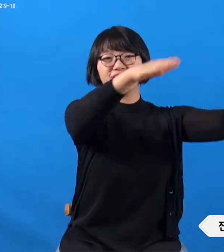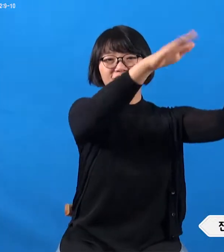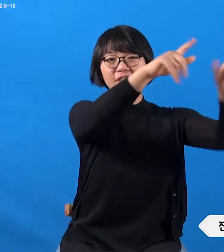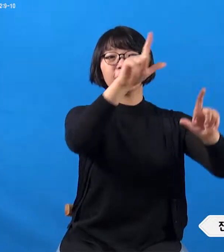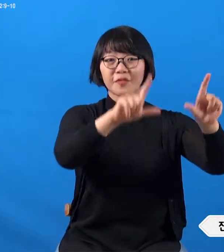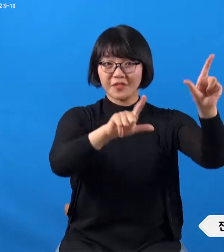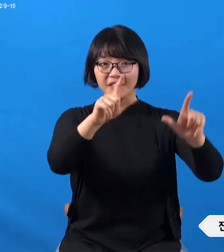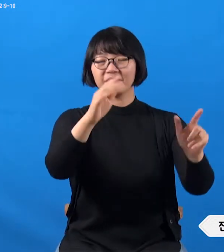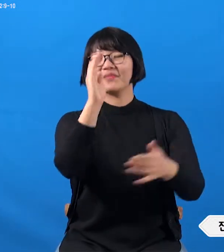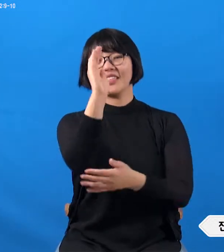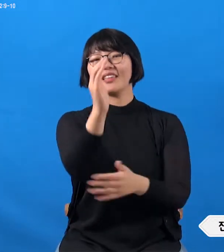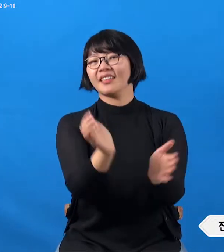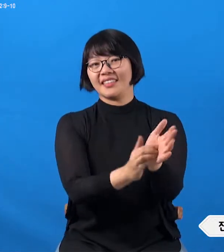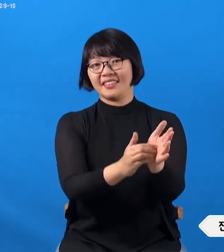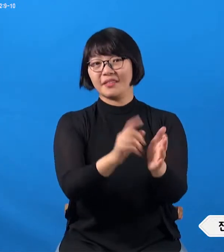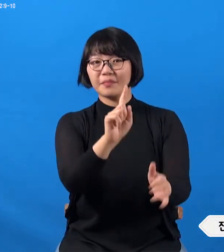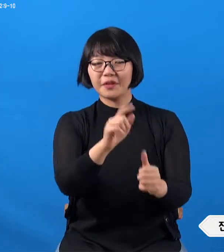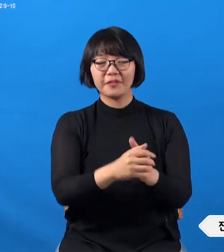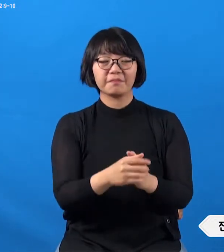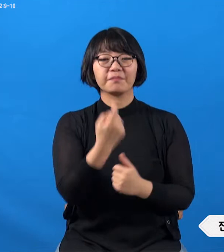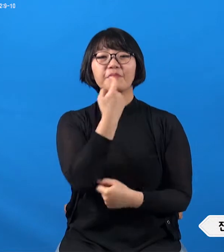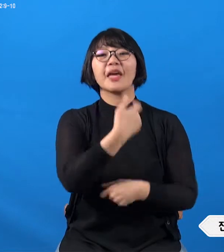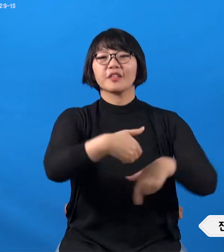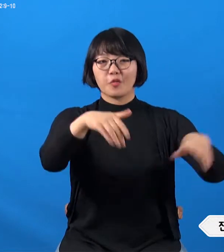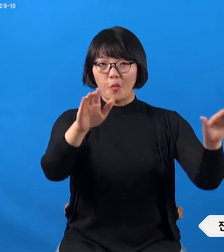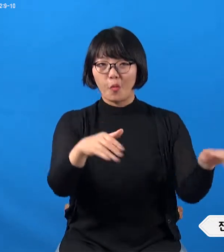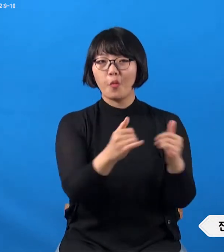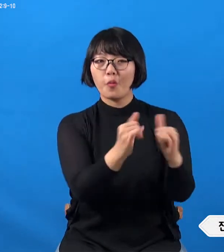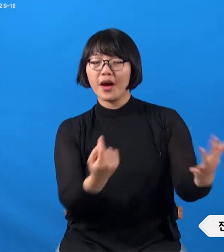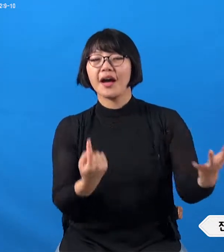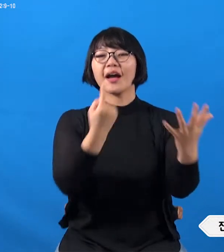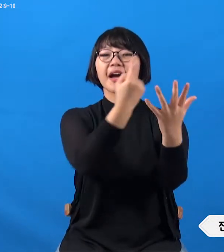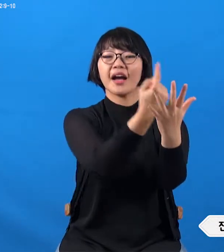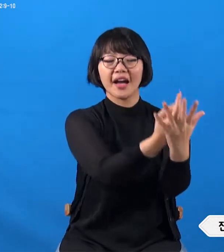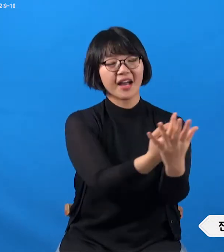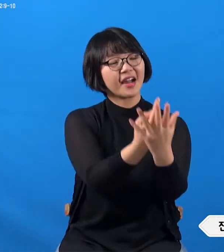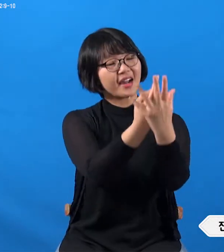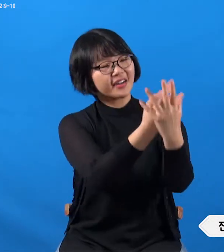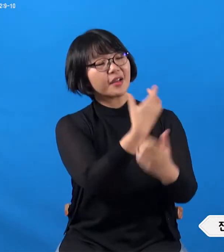이야기의 마지막은 백조들과 함께 행복하게